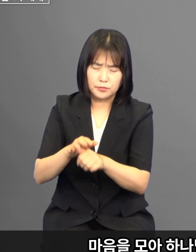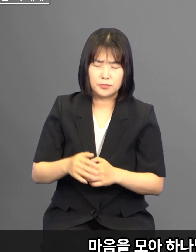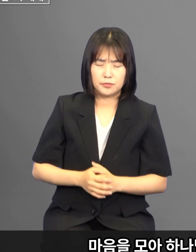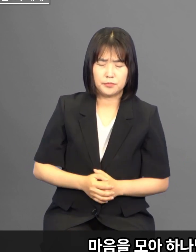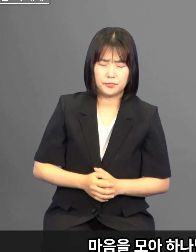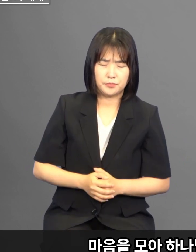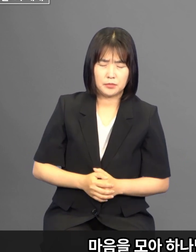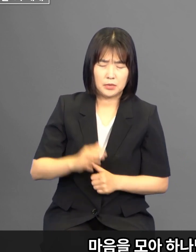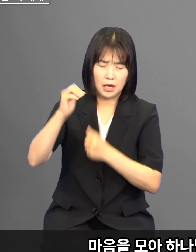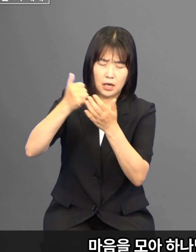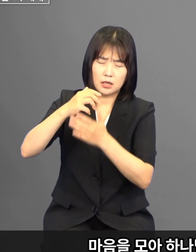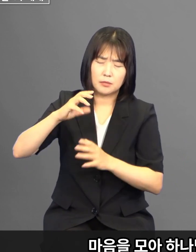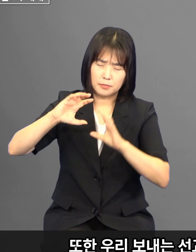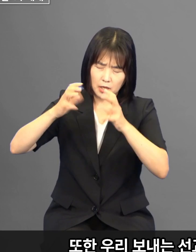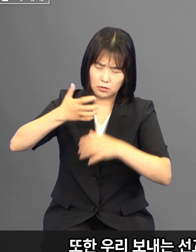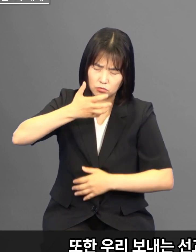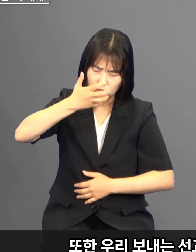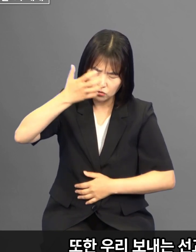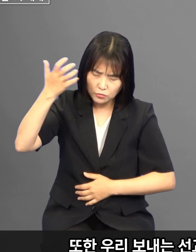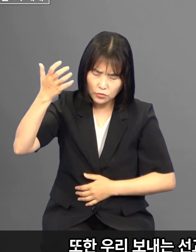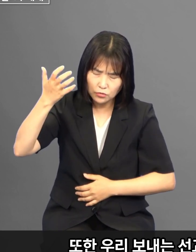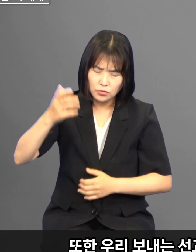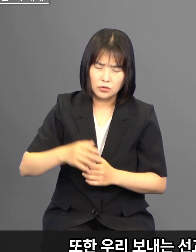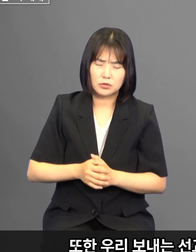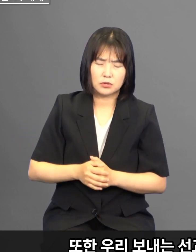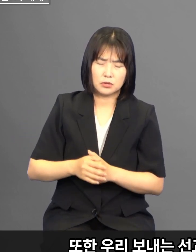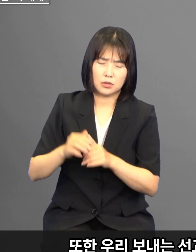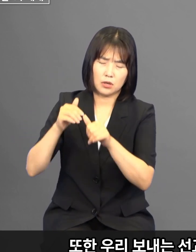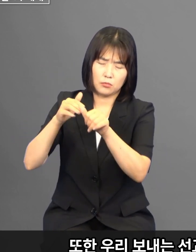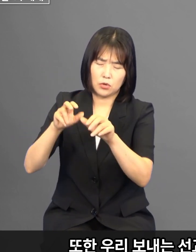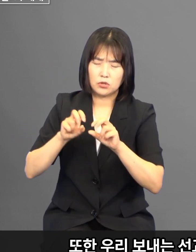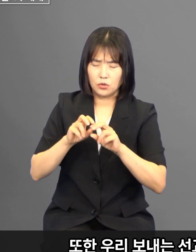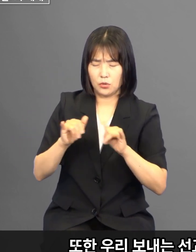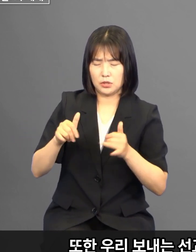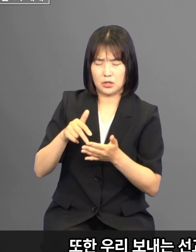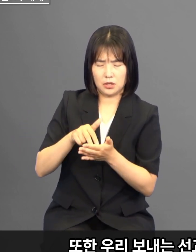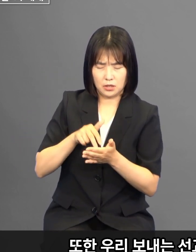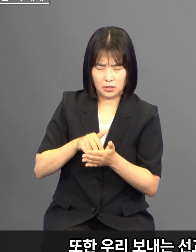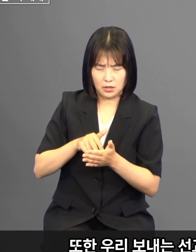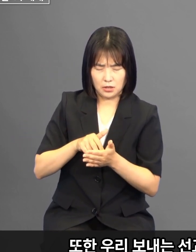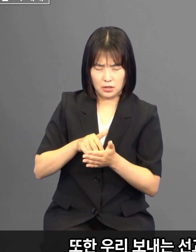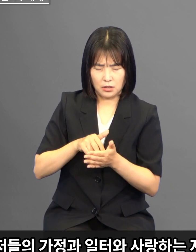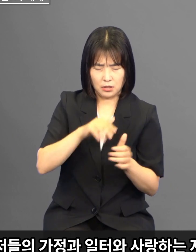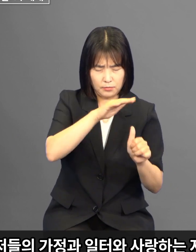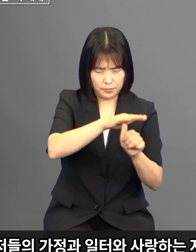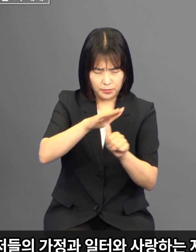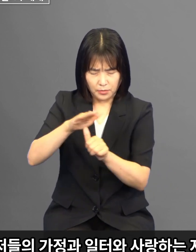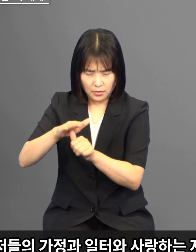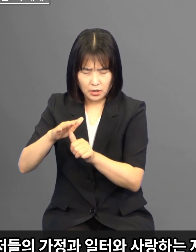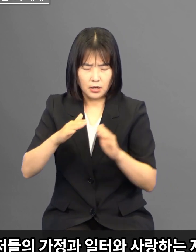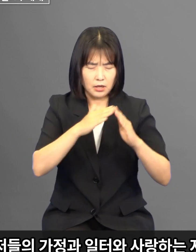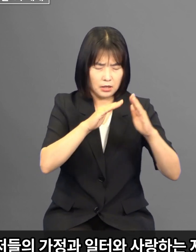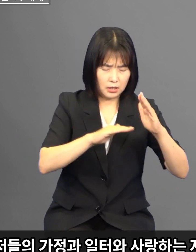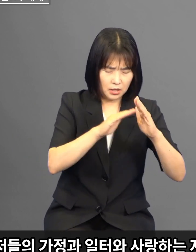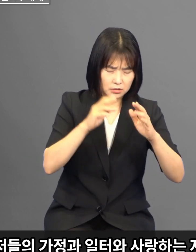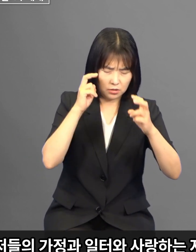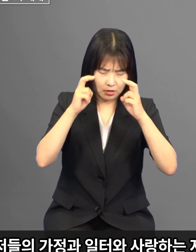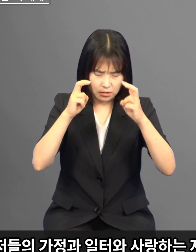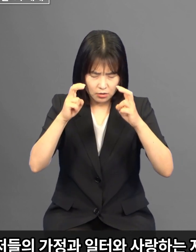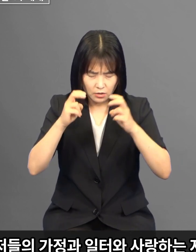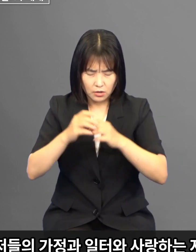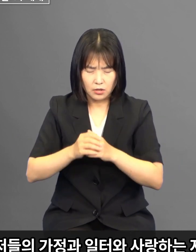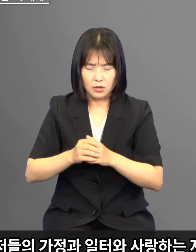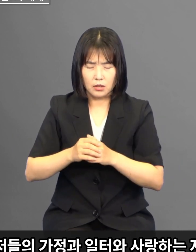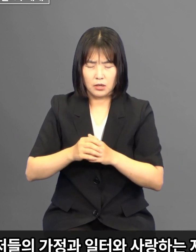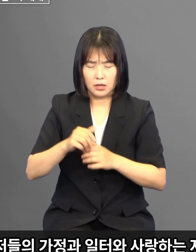하나님 나라를 꿈꾸며 달려나가는 또한 우리 보내는 선교사, 우리 모든 저들의 머리 위에 저들의 가정과 일터와 사랑하는